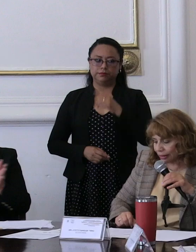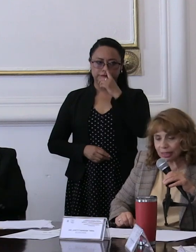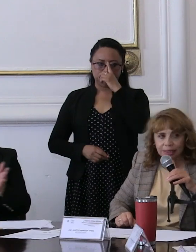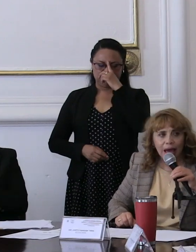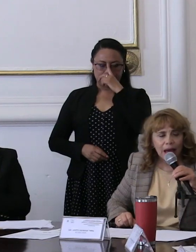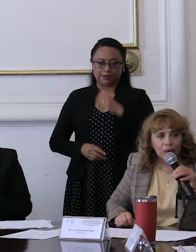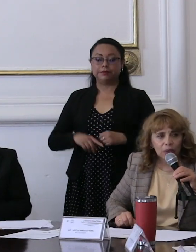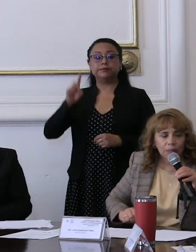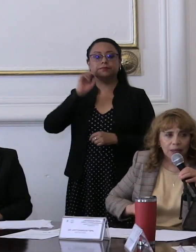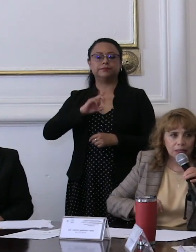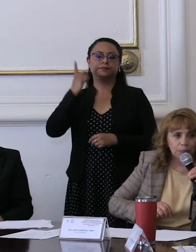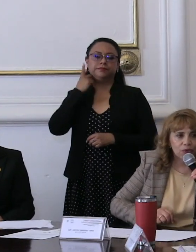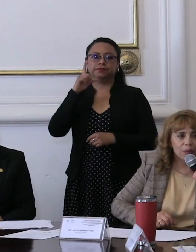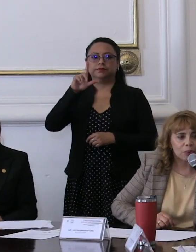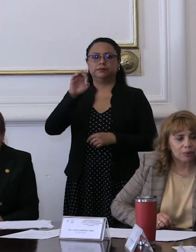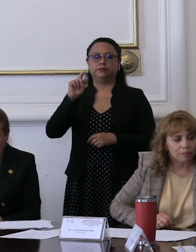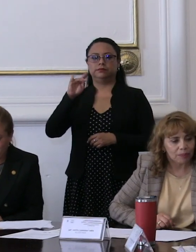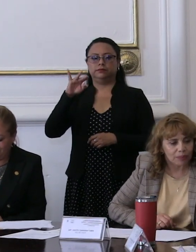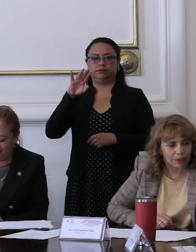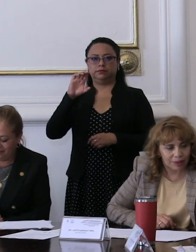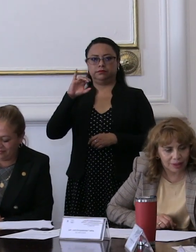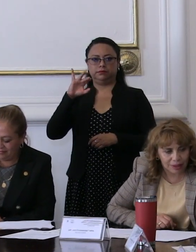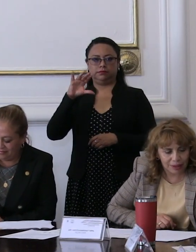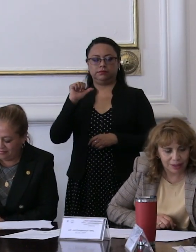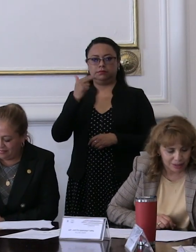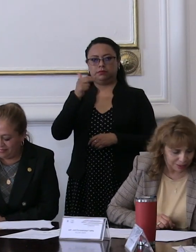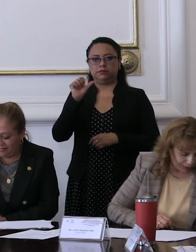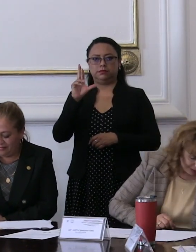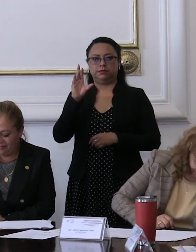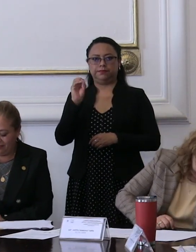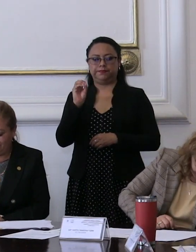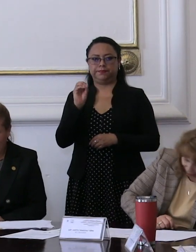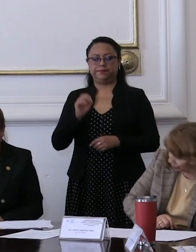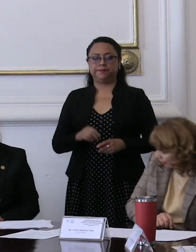Diputada Leticia Haro Jiménez, por favor.